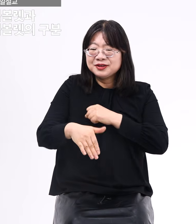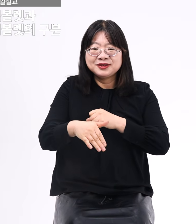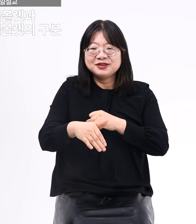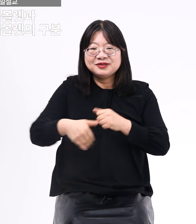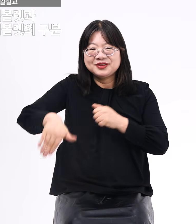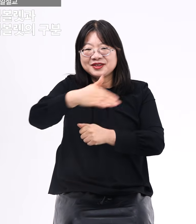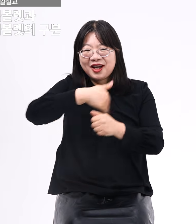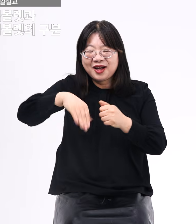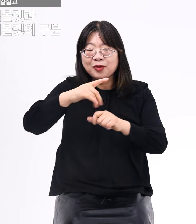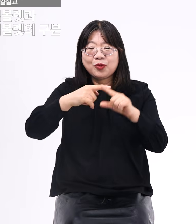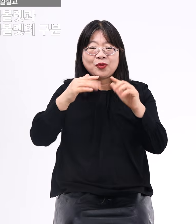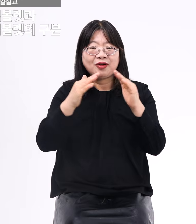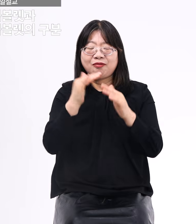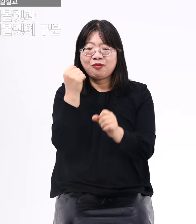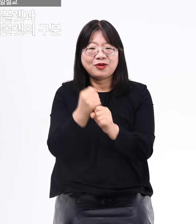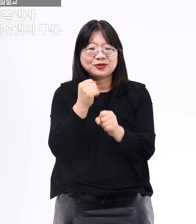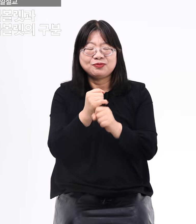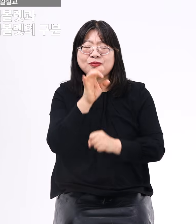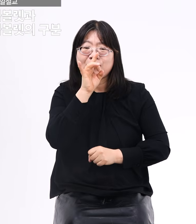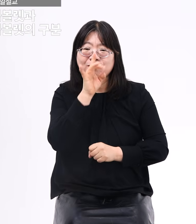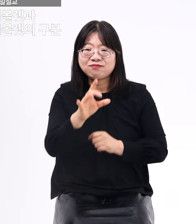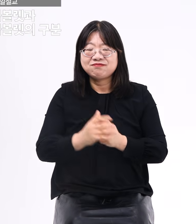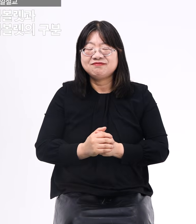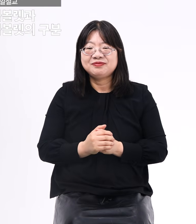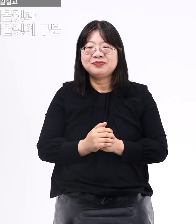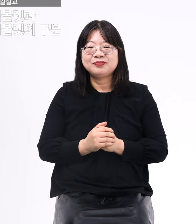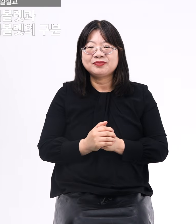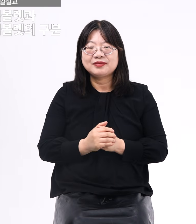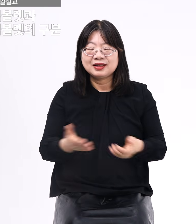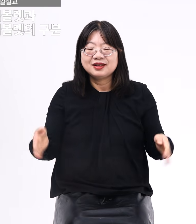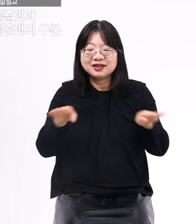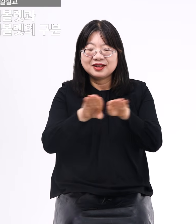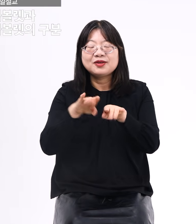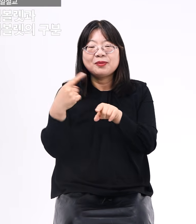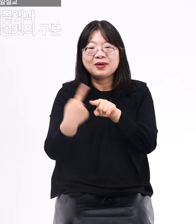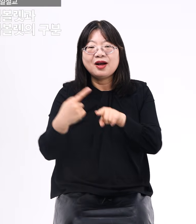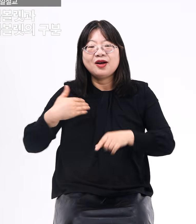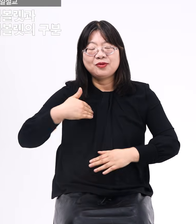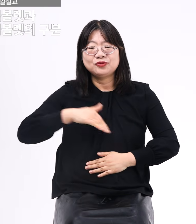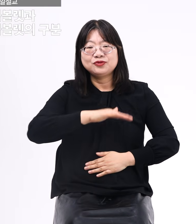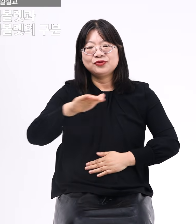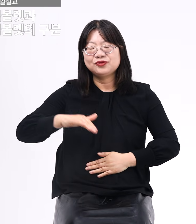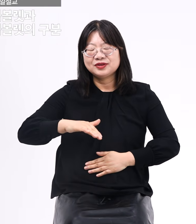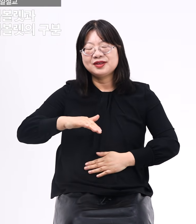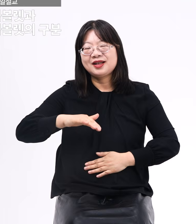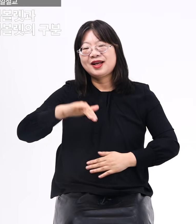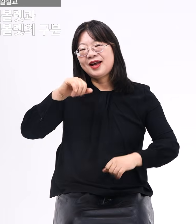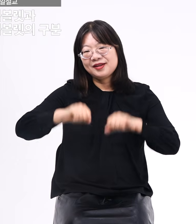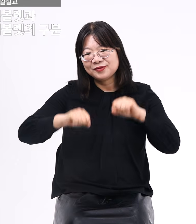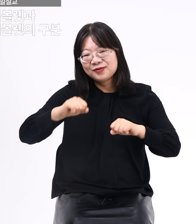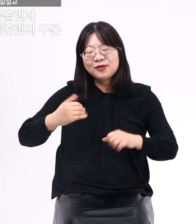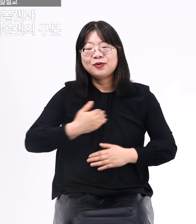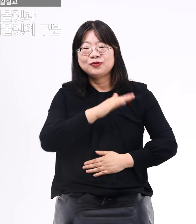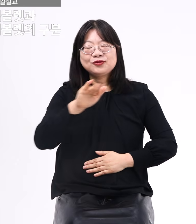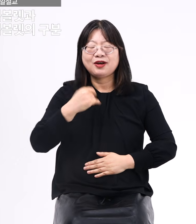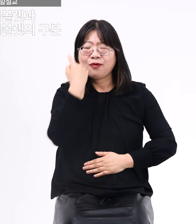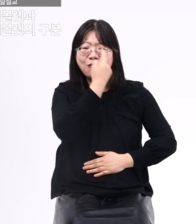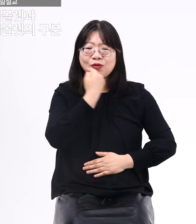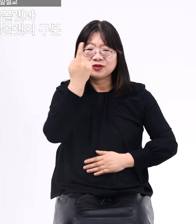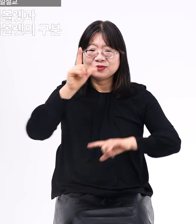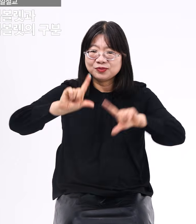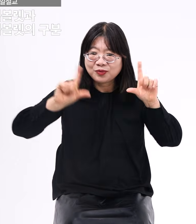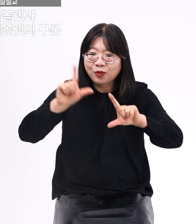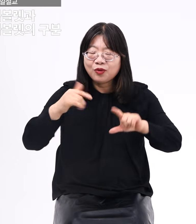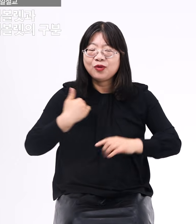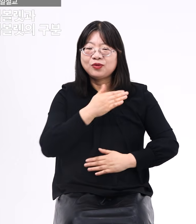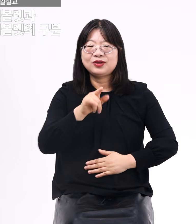싶은 교회로 만들어서는 안 되죠. 시설뿐이겠습니까? 우리의 태도, 우리의 표정,